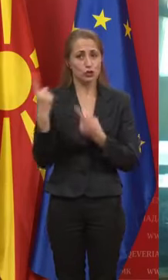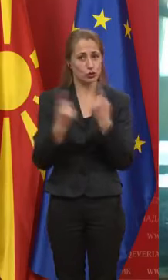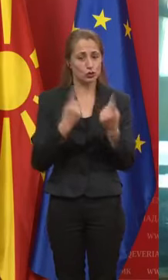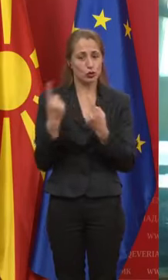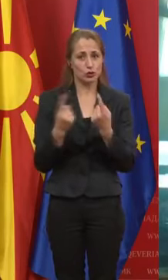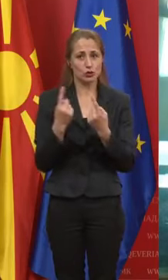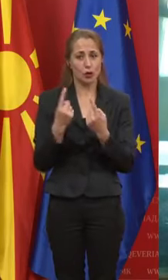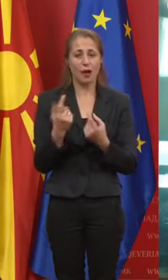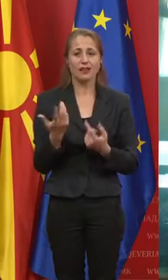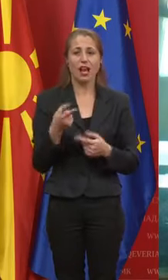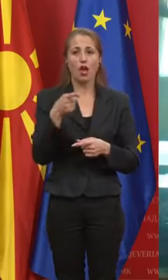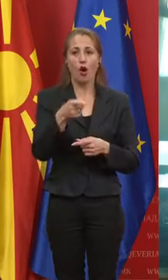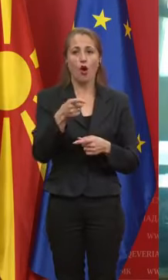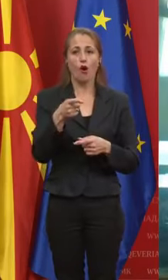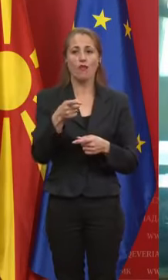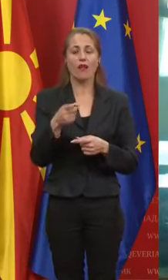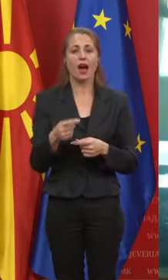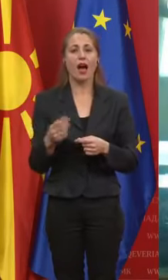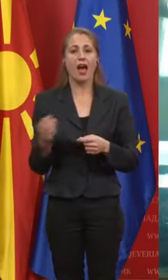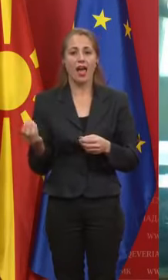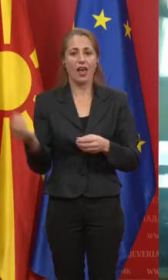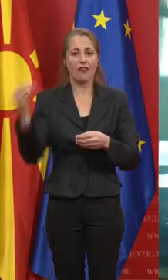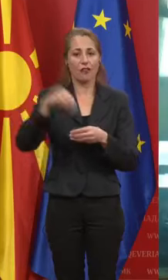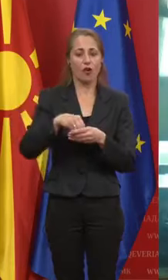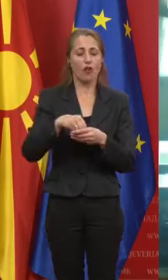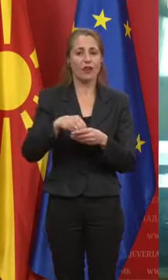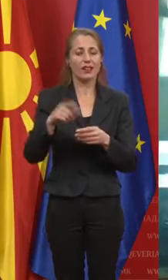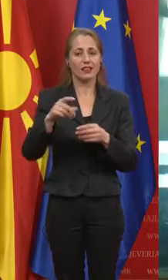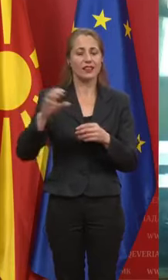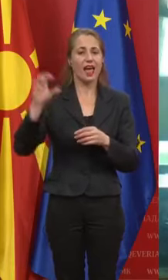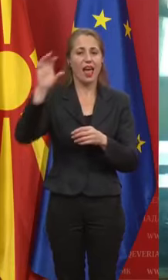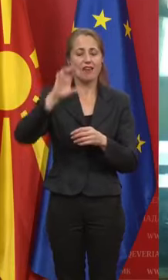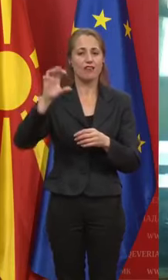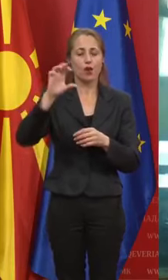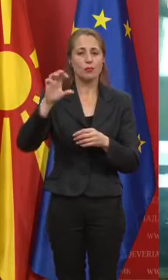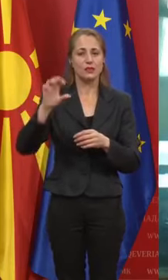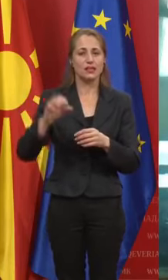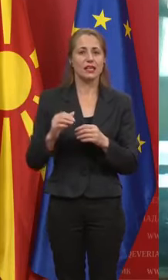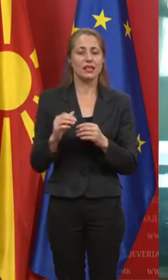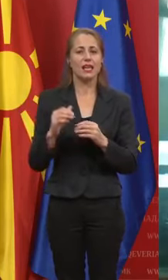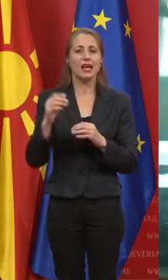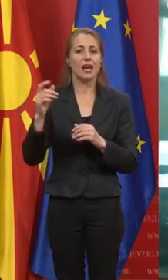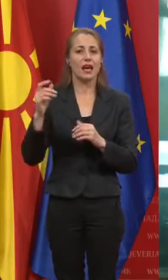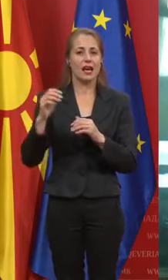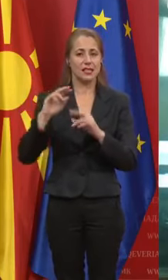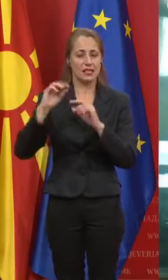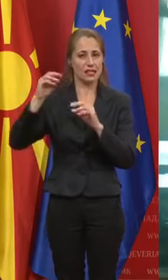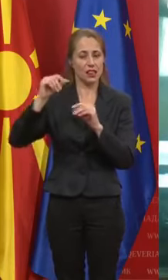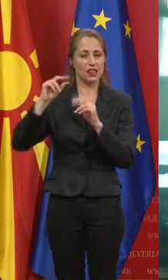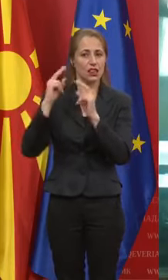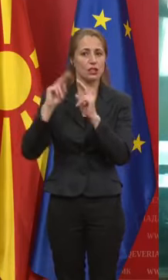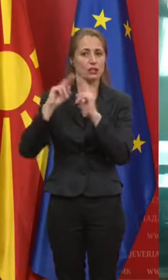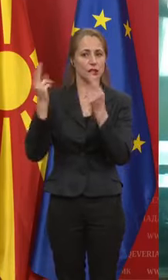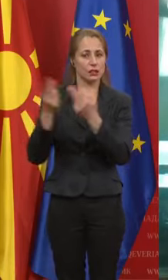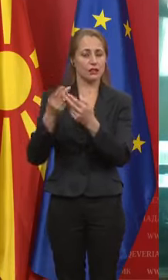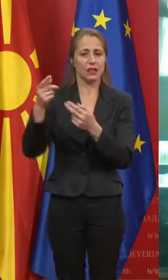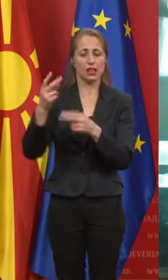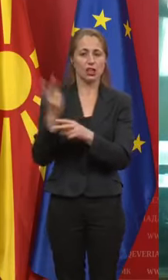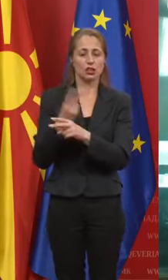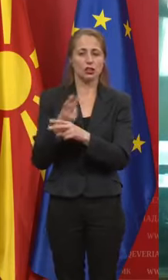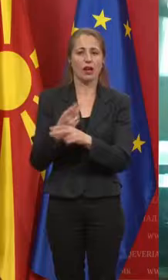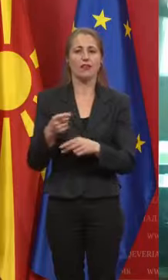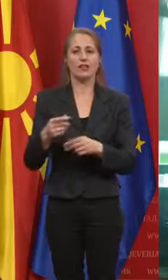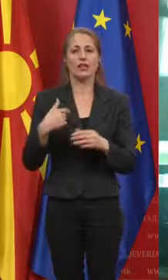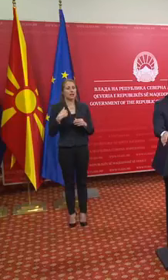и дали ова сепак не е вовед како што почнавте со европските зими за рестриктивни мерки, дека ние ќе воведеме рестриктивни мерки.